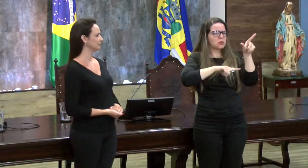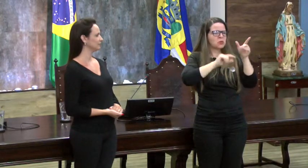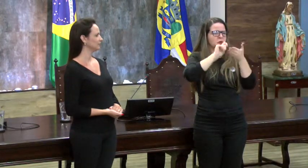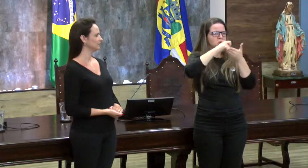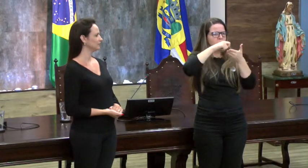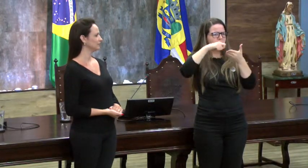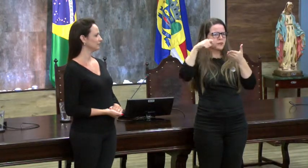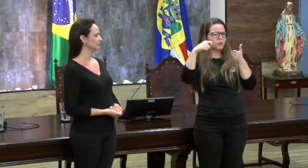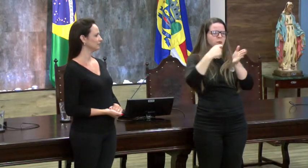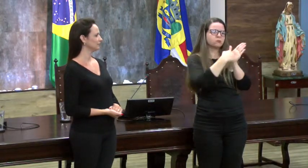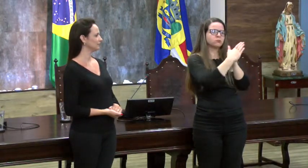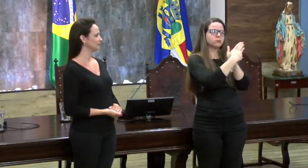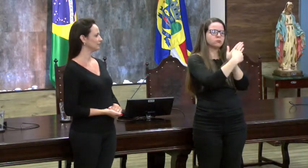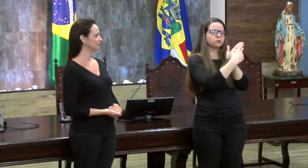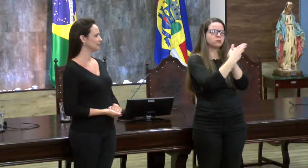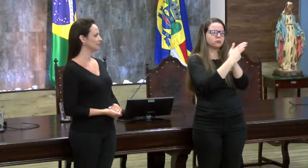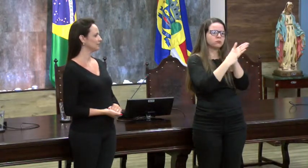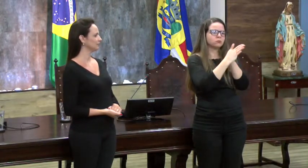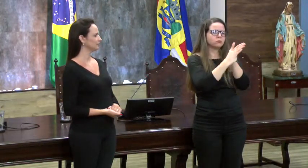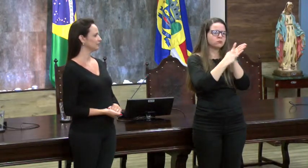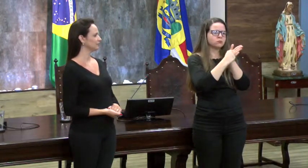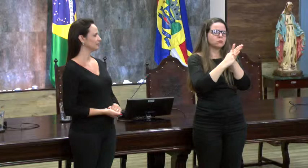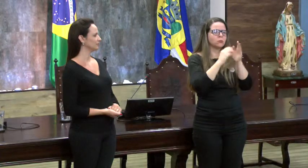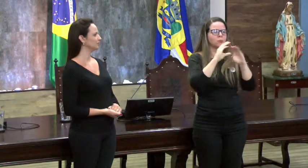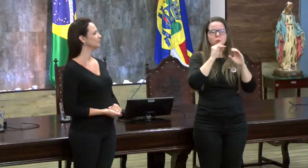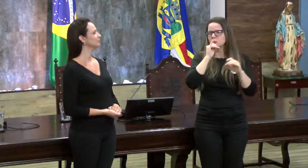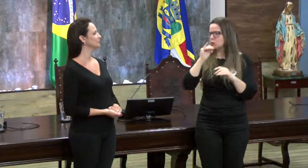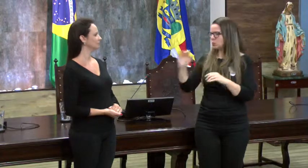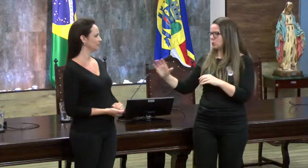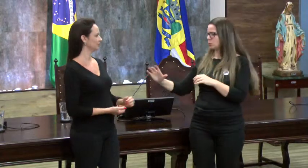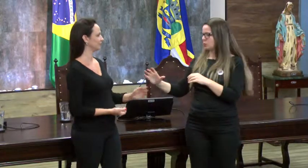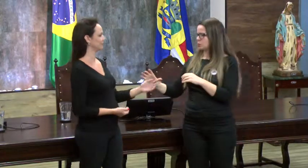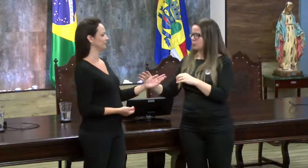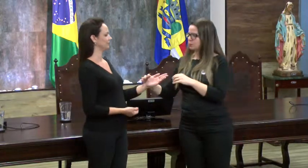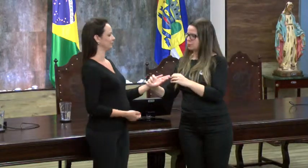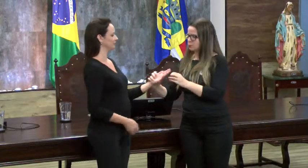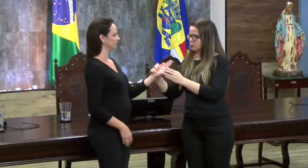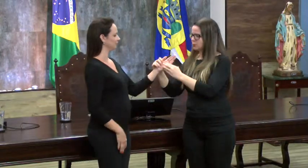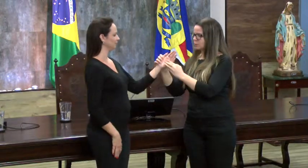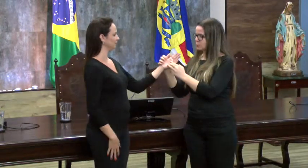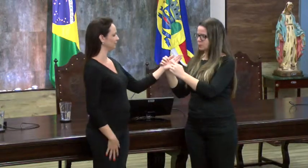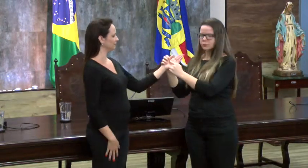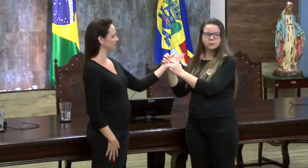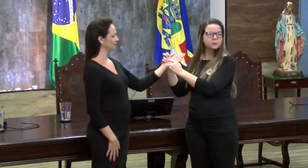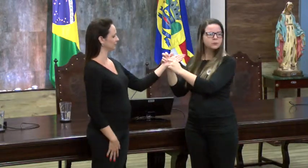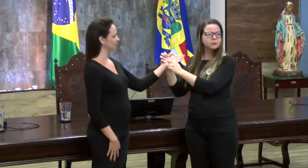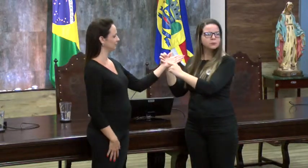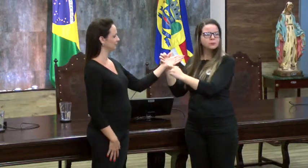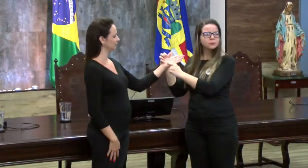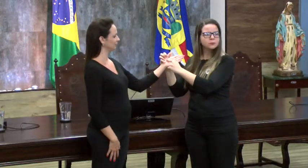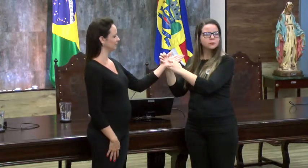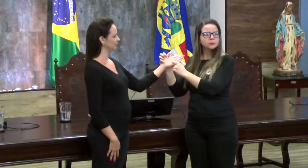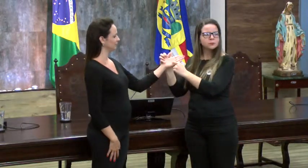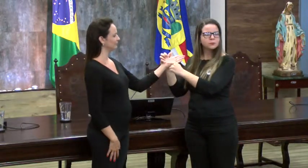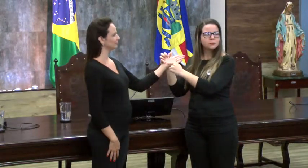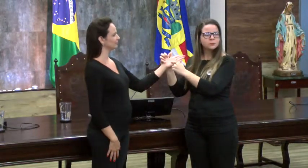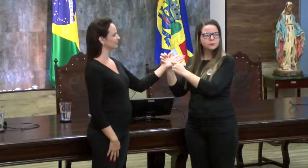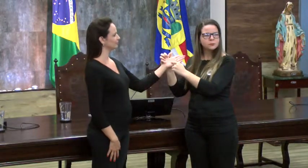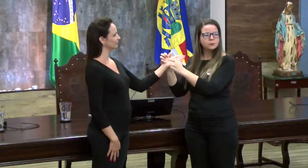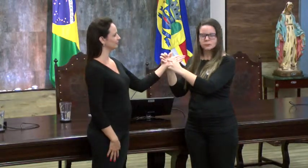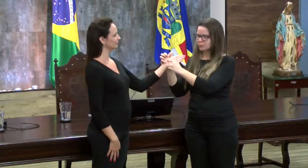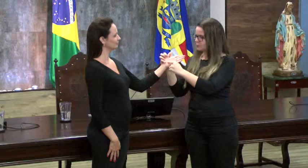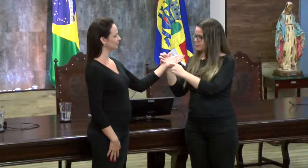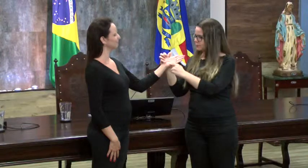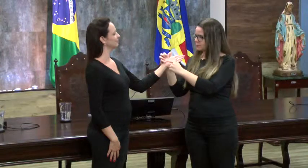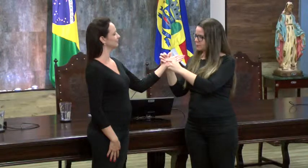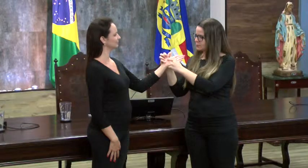é a escrita na palma da mão. A sensibilidade que uma pessoa com surdo-cegueira tem, eu vou mostrar novamente, de